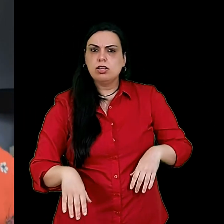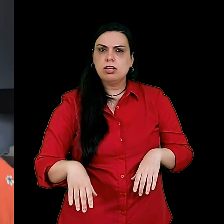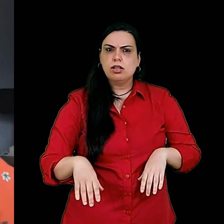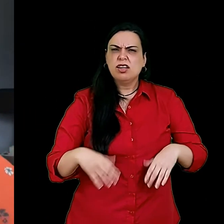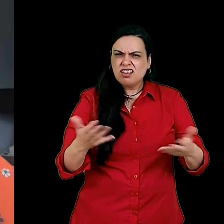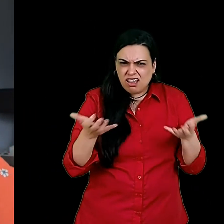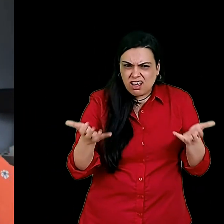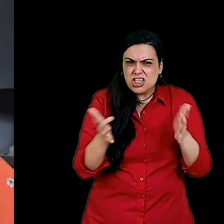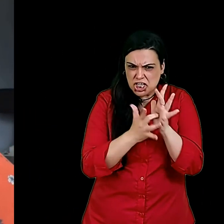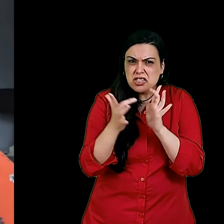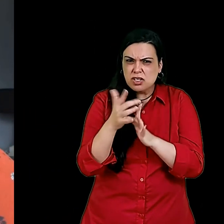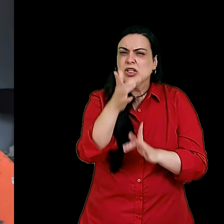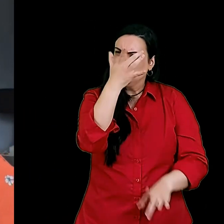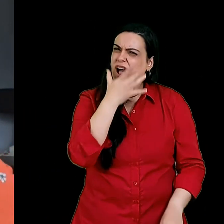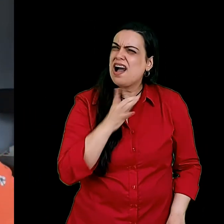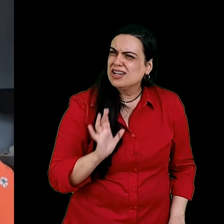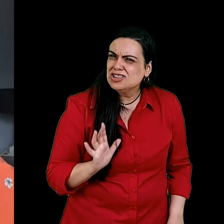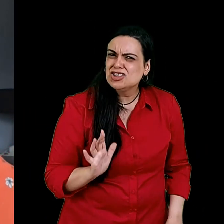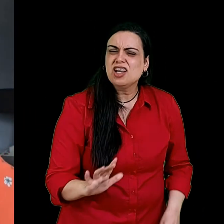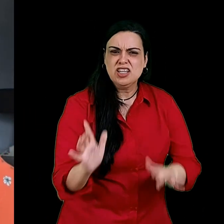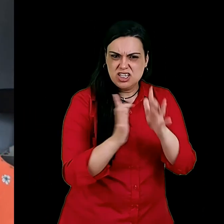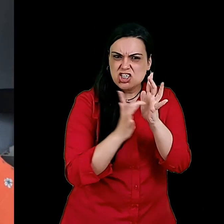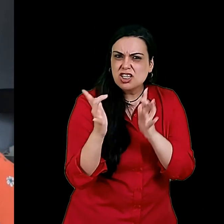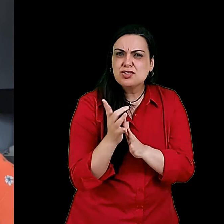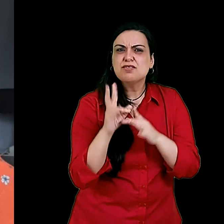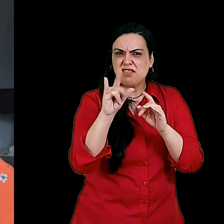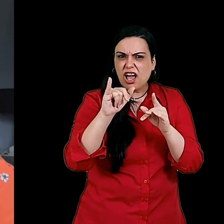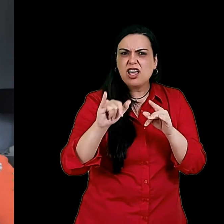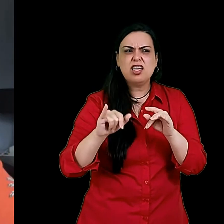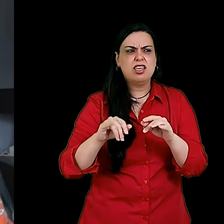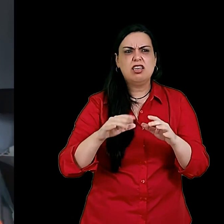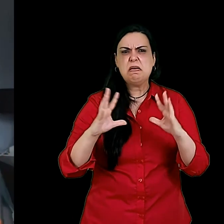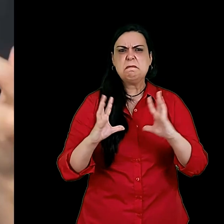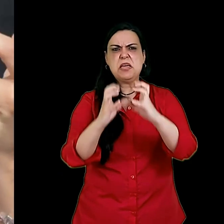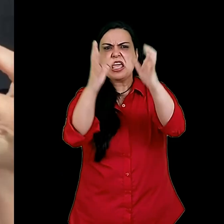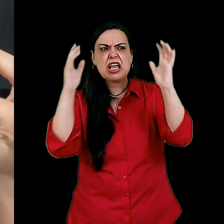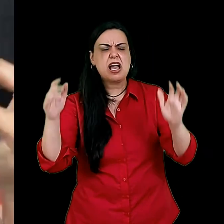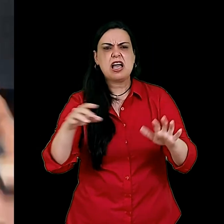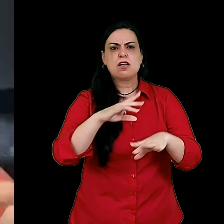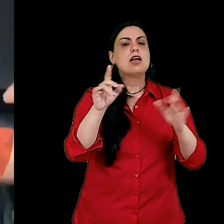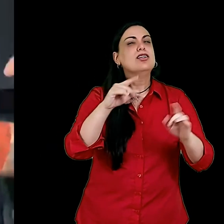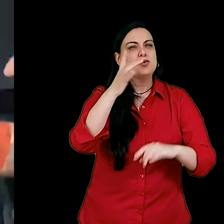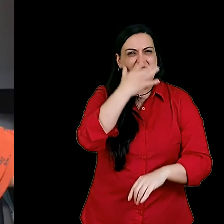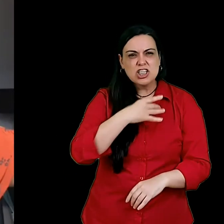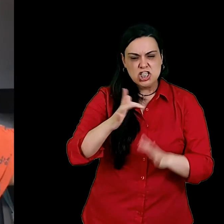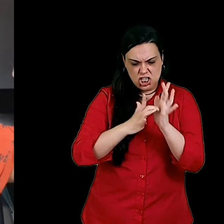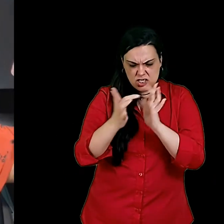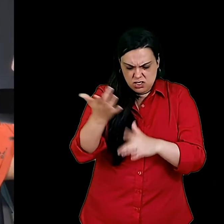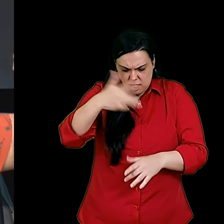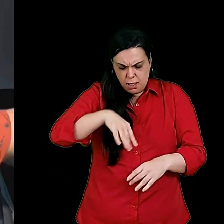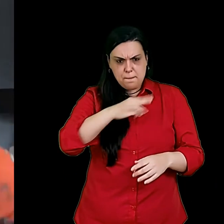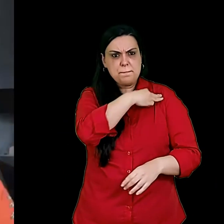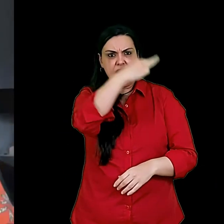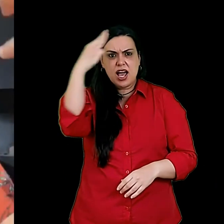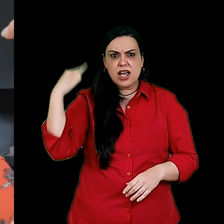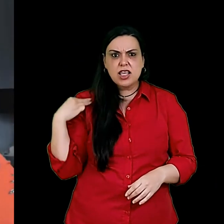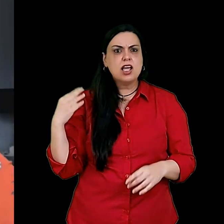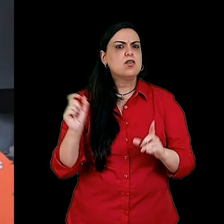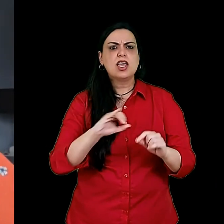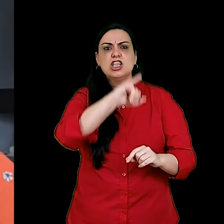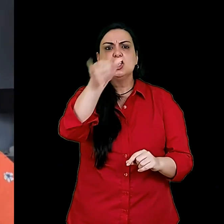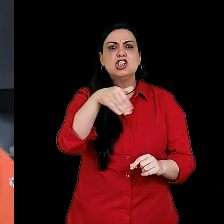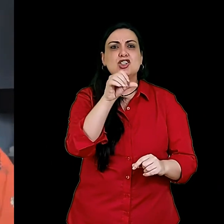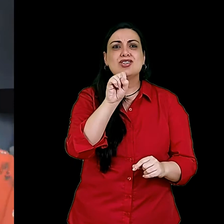dividir lá, gente. Jesus não vai entrar para rachar casa. Você acha que Jesus vai ser concebido